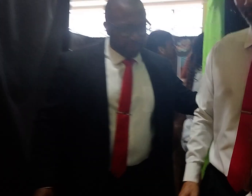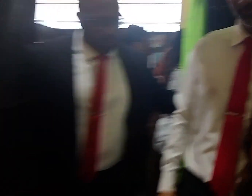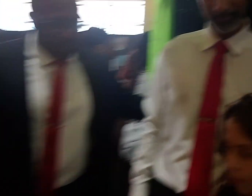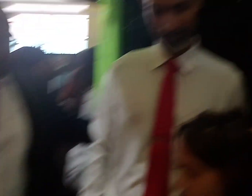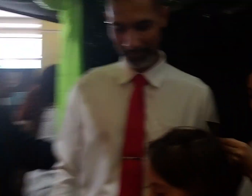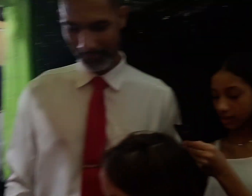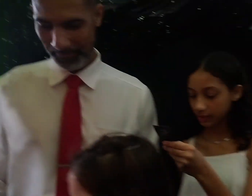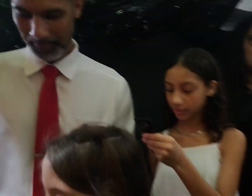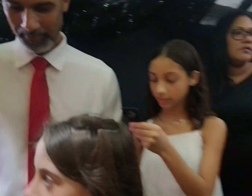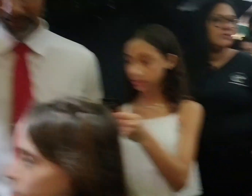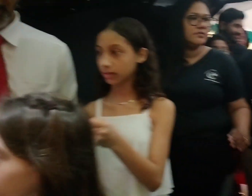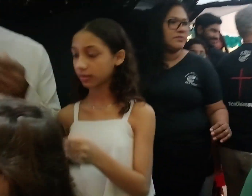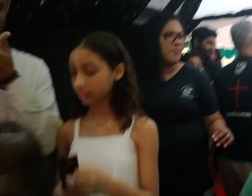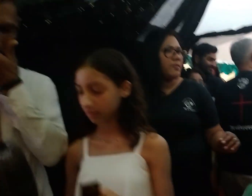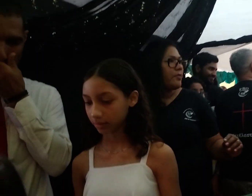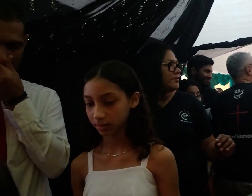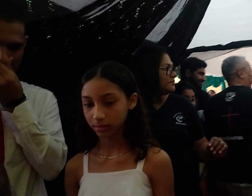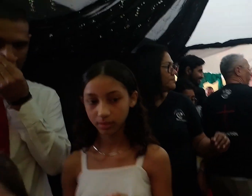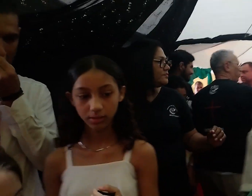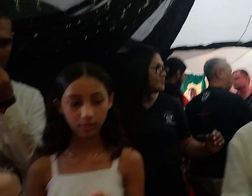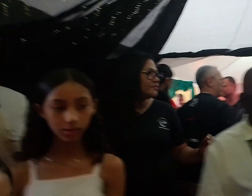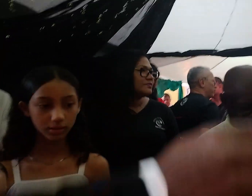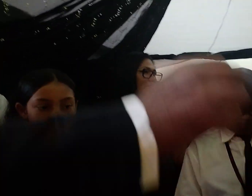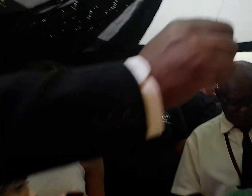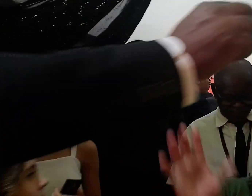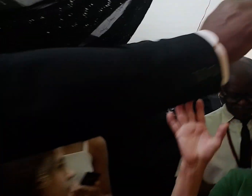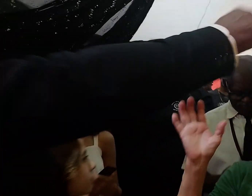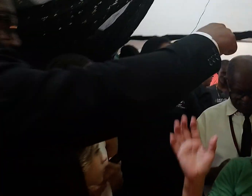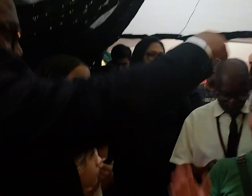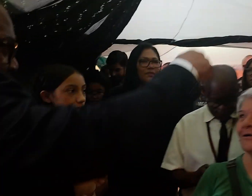Valentina, está consumado. Cadê a Valentina? Aqui para a Valentina aqui, ó. Vamos dar aqui